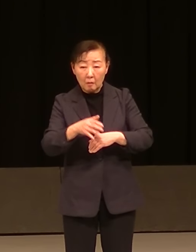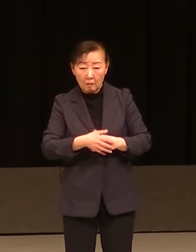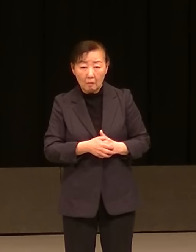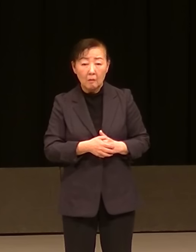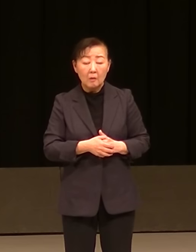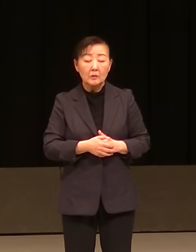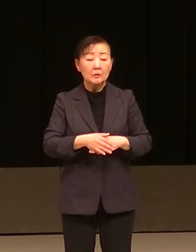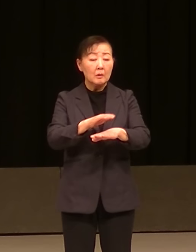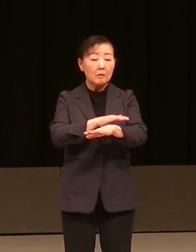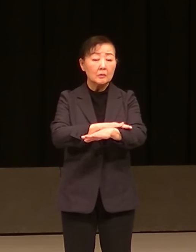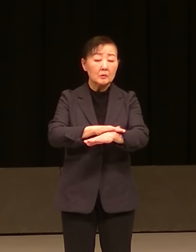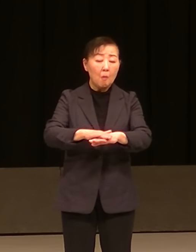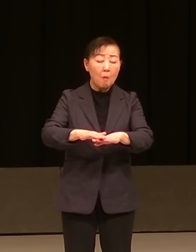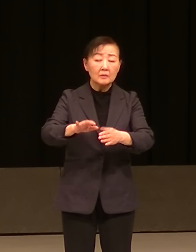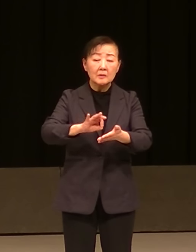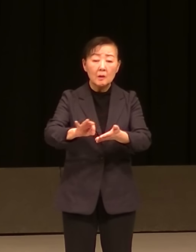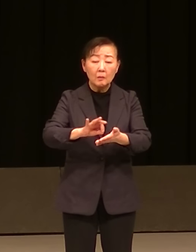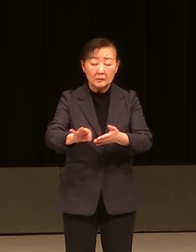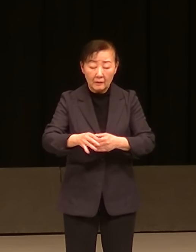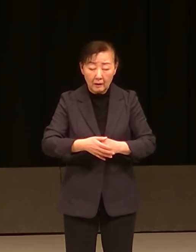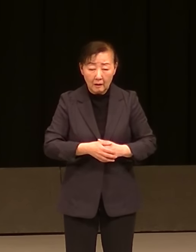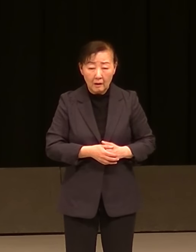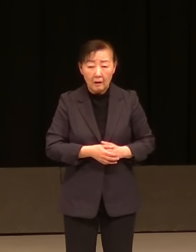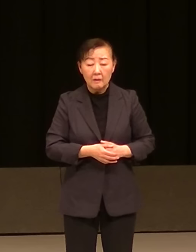く、利用して